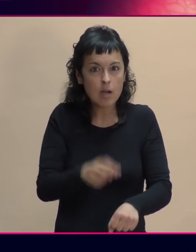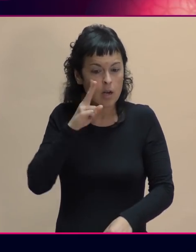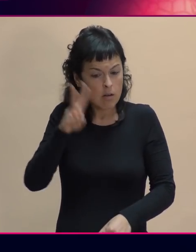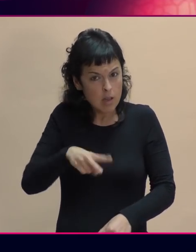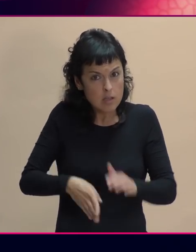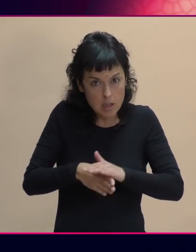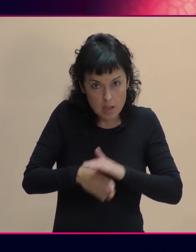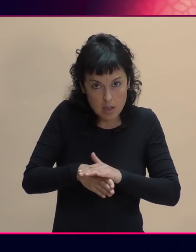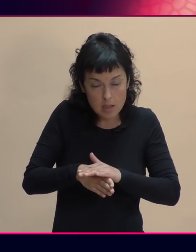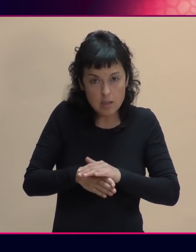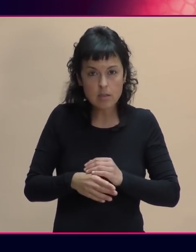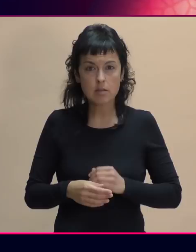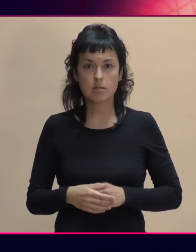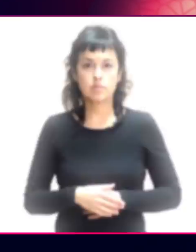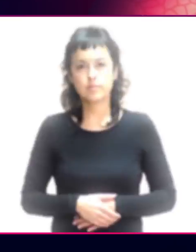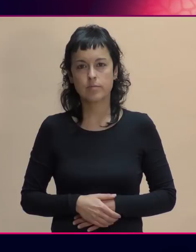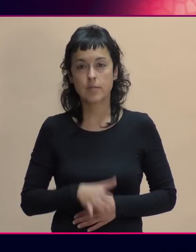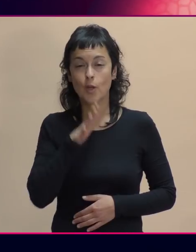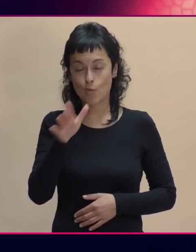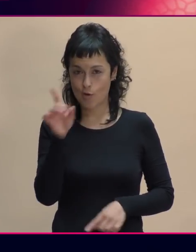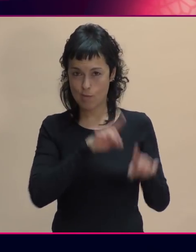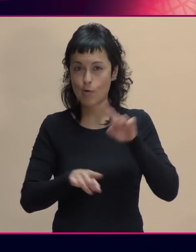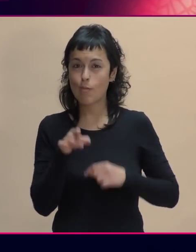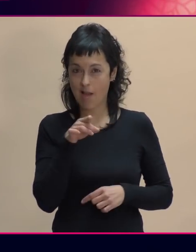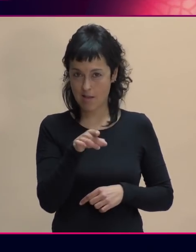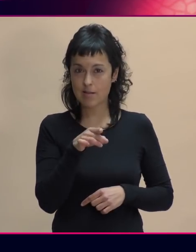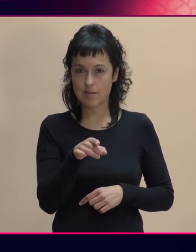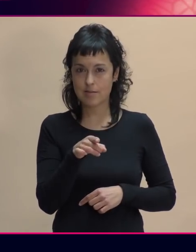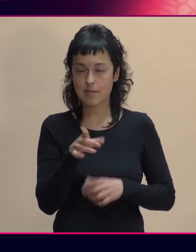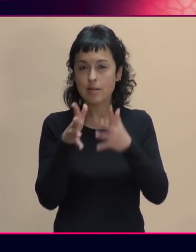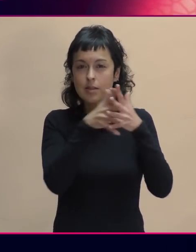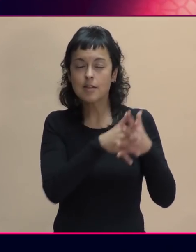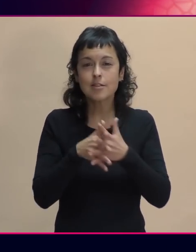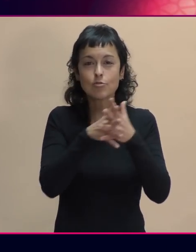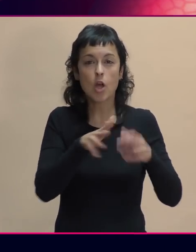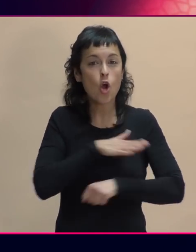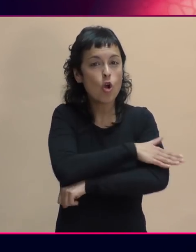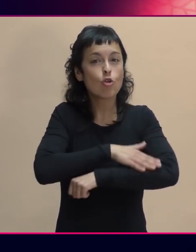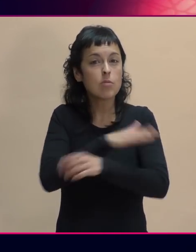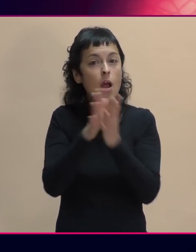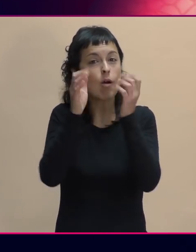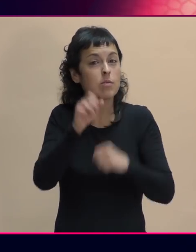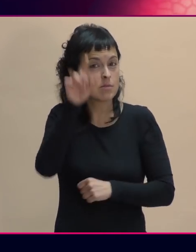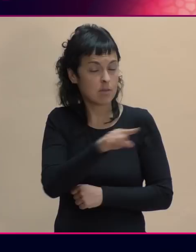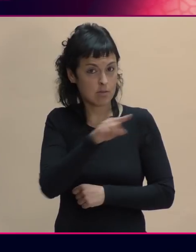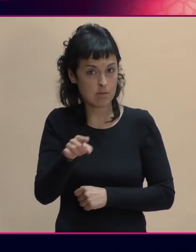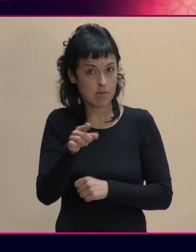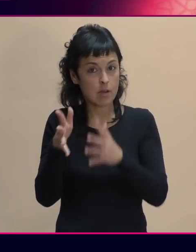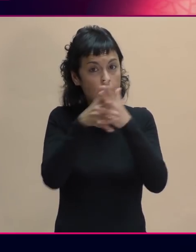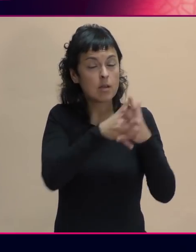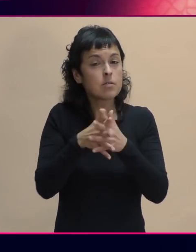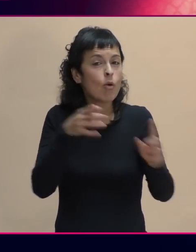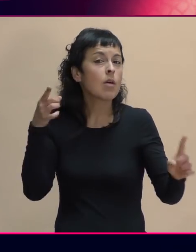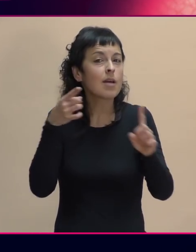Porque de eso se trata de ser o no Cómplices del gobierno de Estados Unidos cuyo fin último es garantizar a su poder